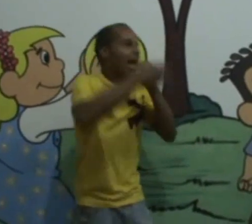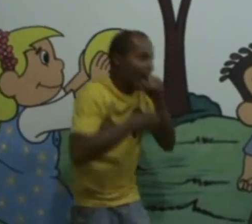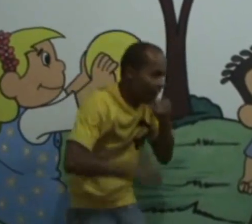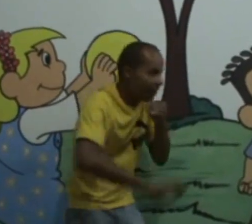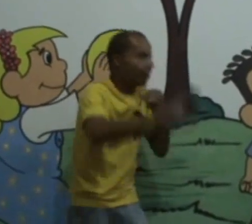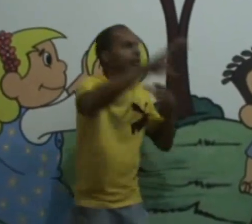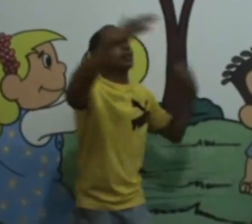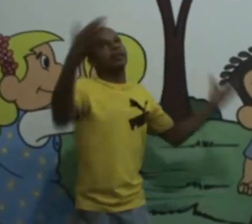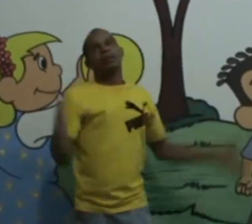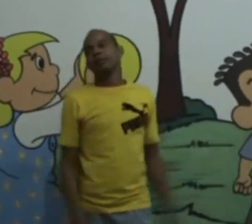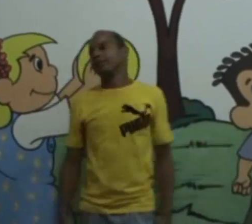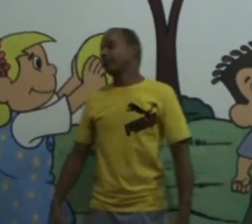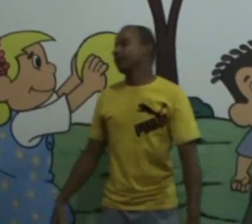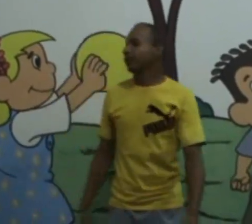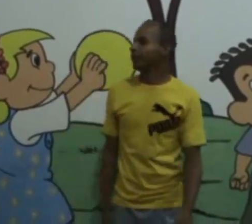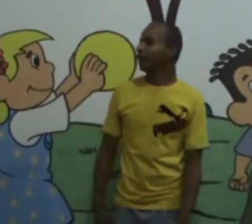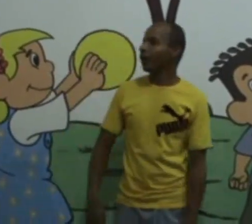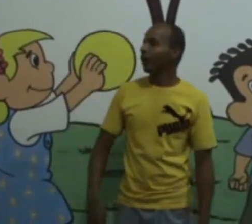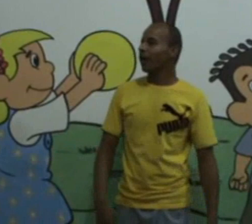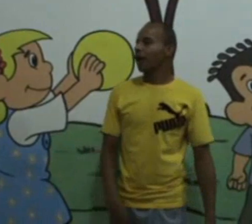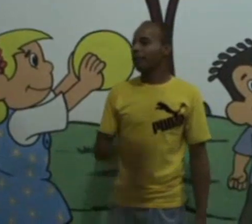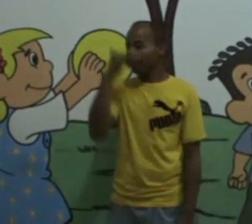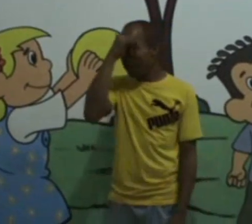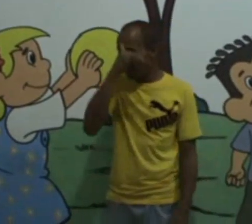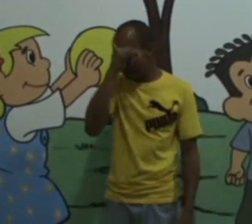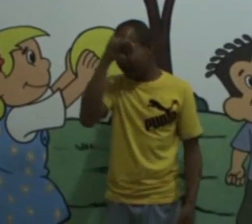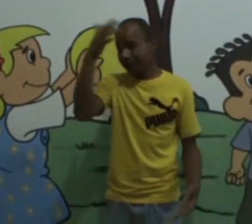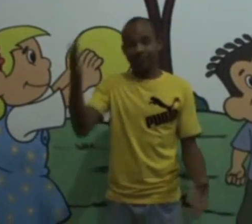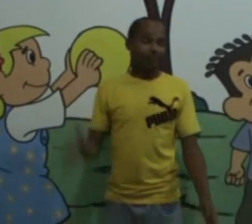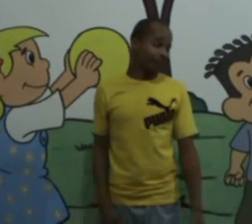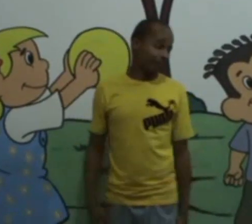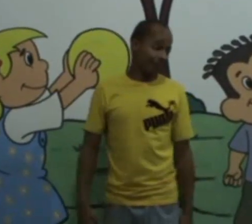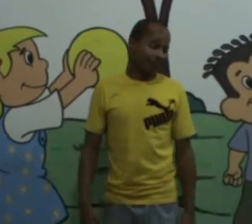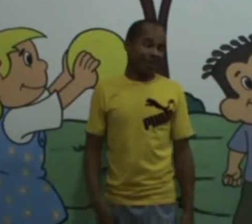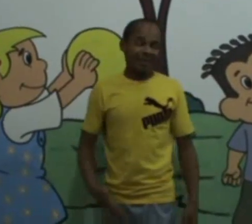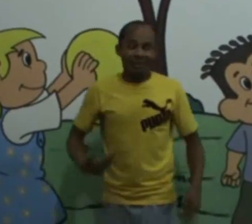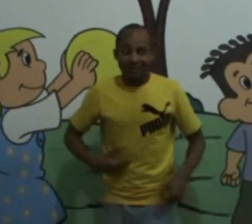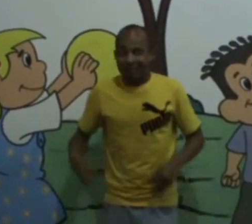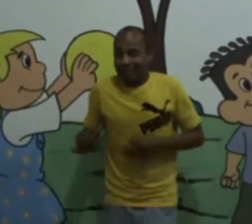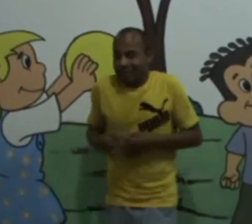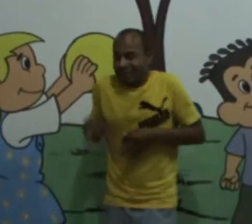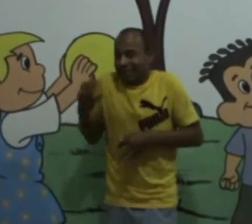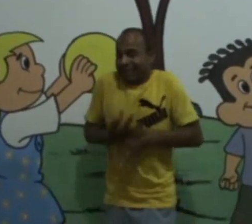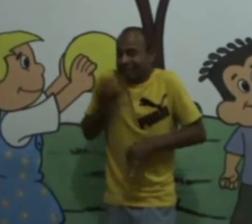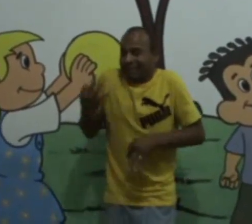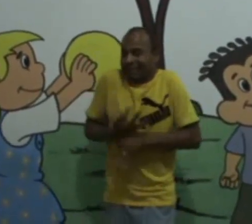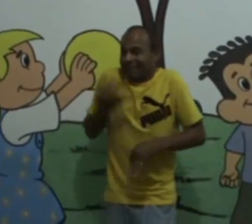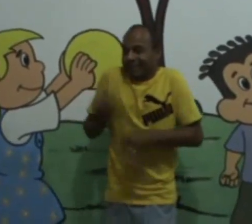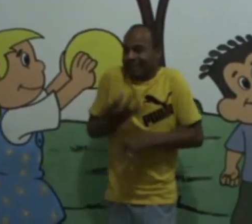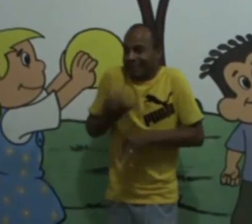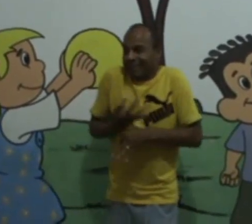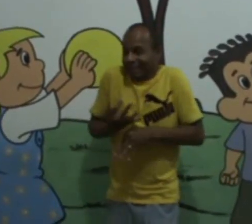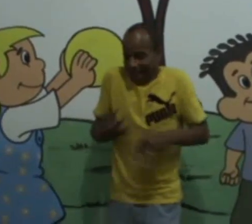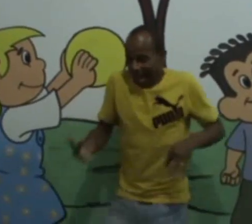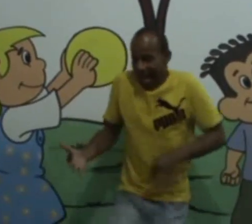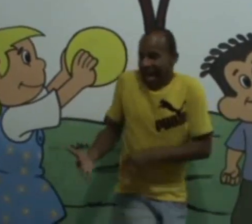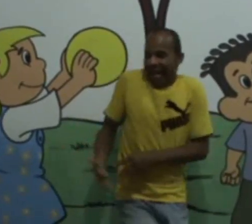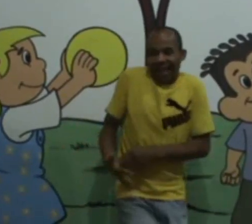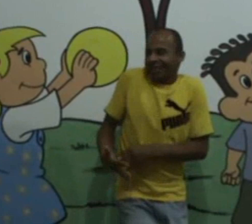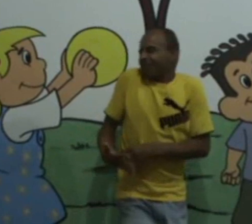louco para o primeiro dia de aula. E a vontade de fazer xixi ia aumentando. Cruzar as